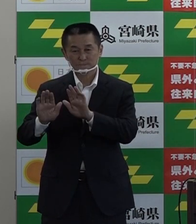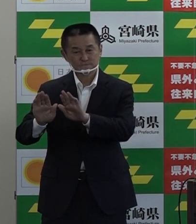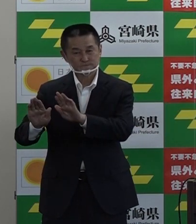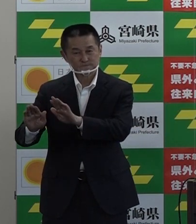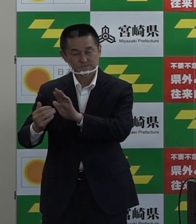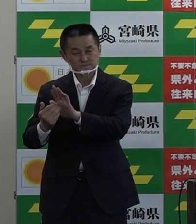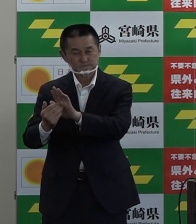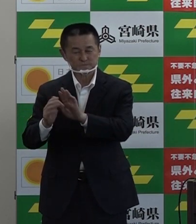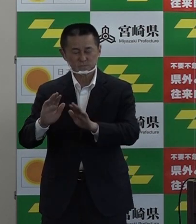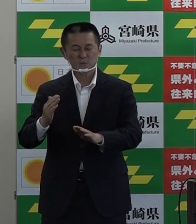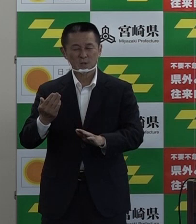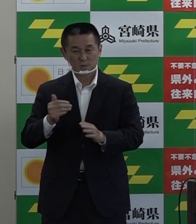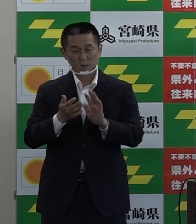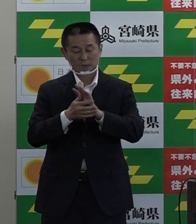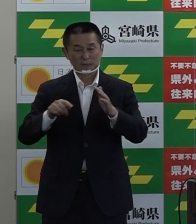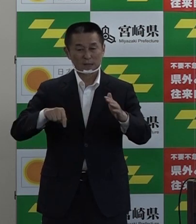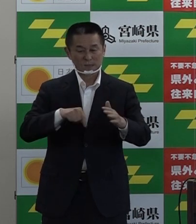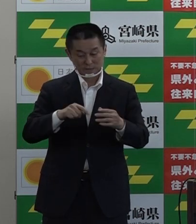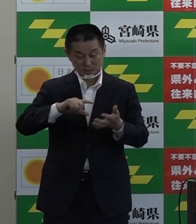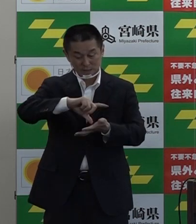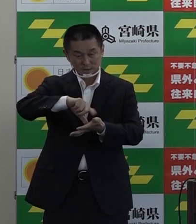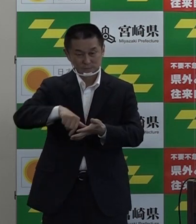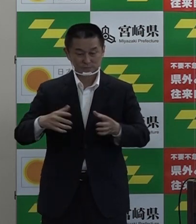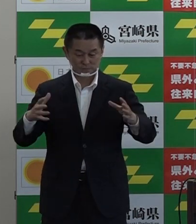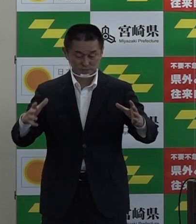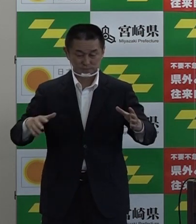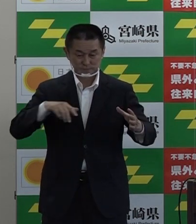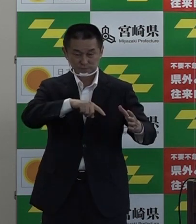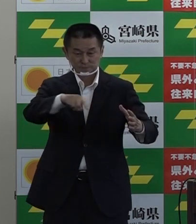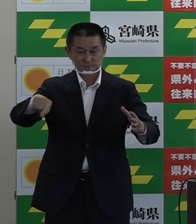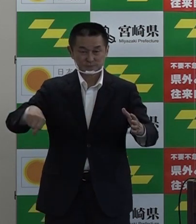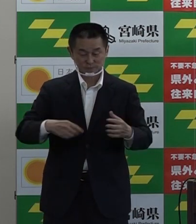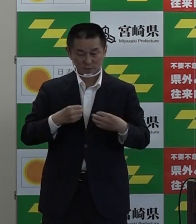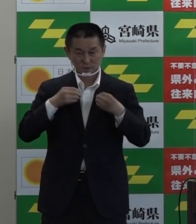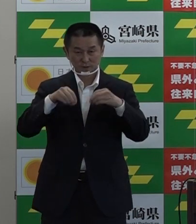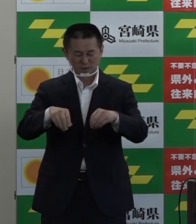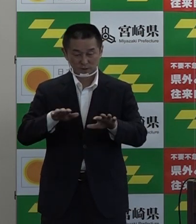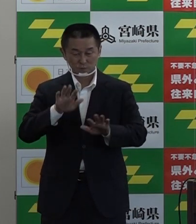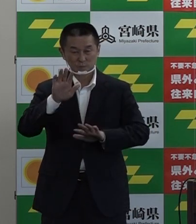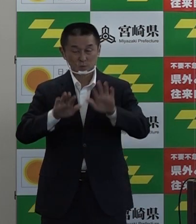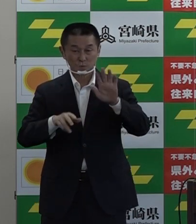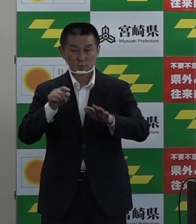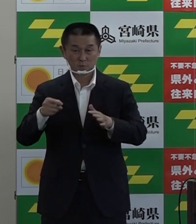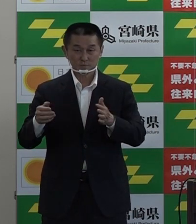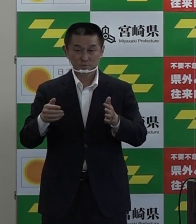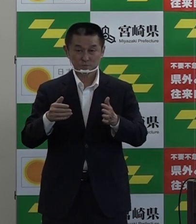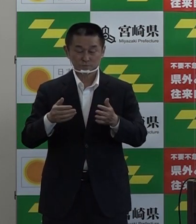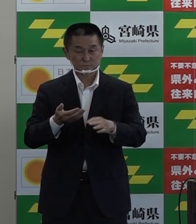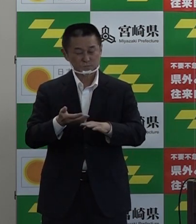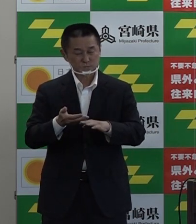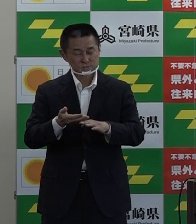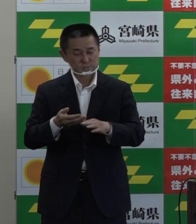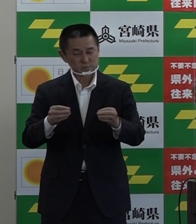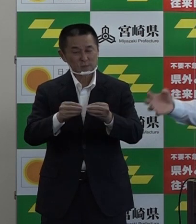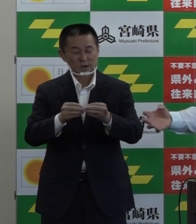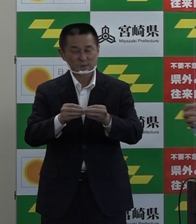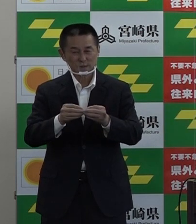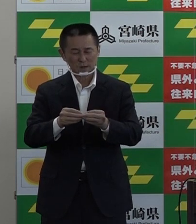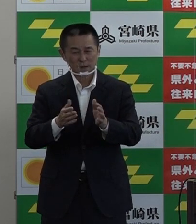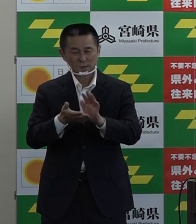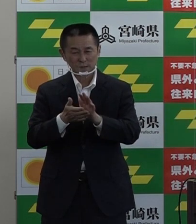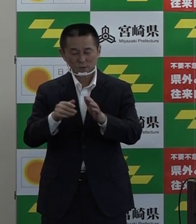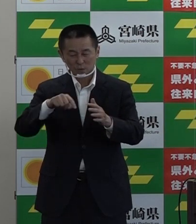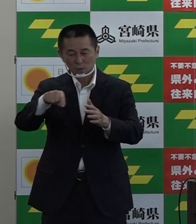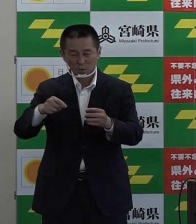し、県内またその県域内においては感染状況を踏まえて、その県域外